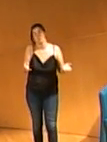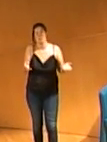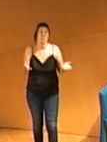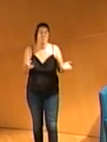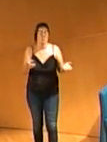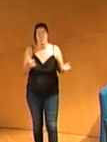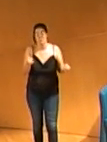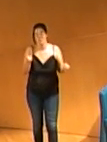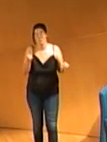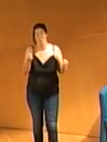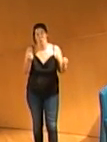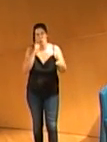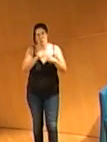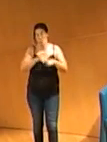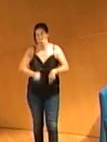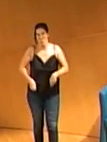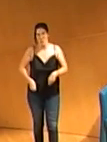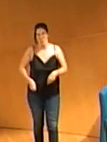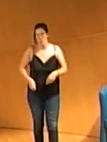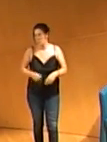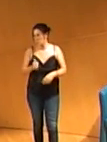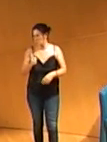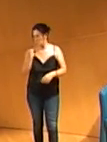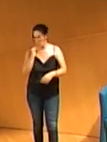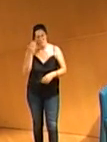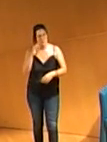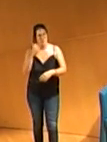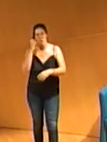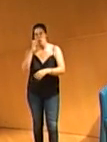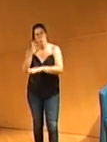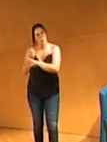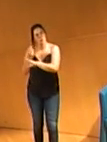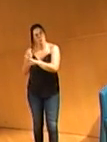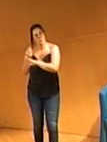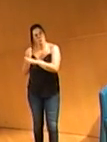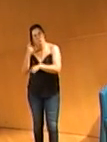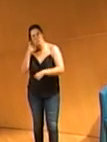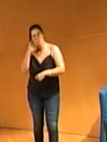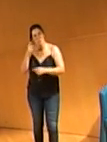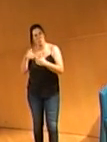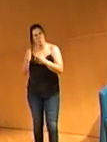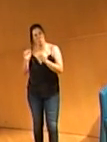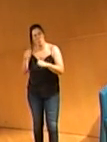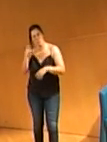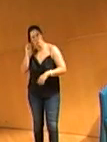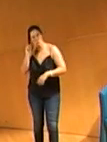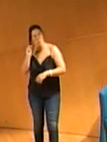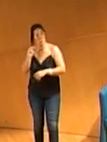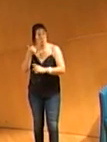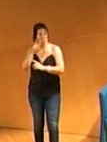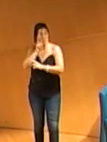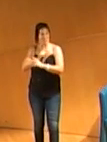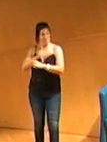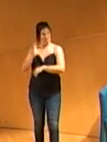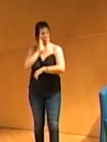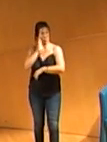on se culpabilise vraiment. Hier, j'ai écouté un podcast sur le handicap. Et il y a la maman qui dit, quand je